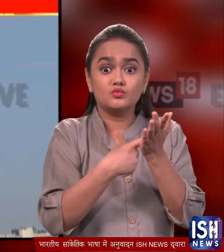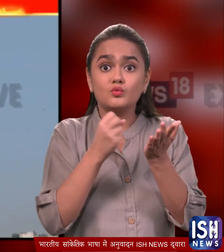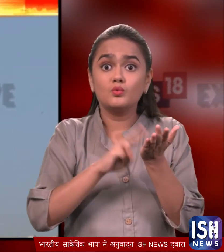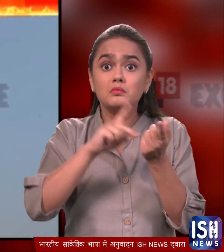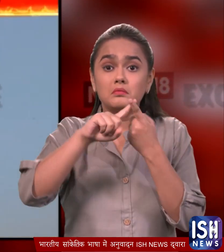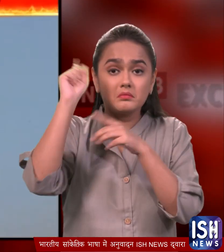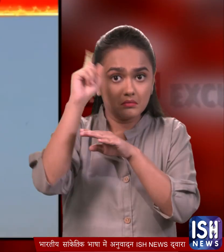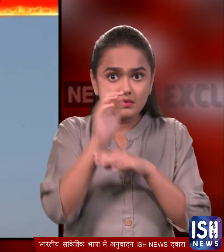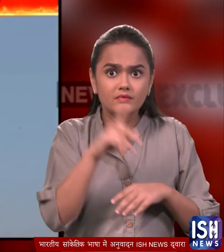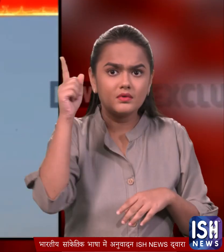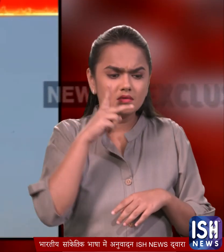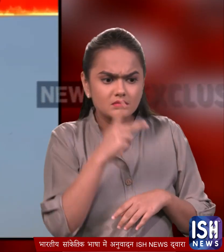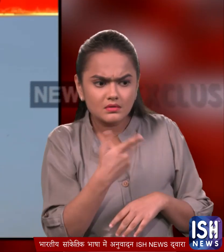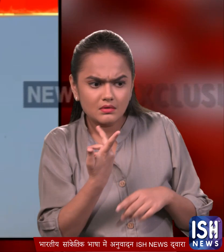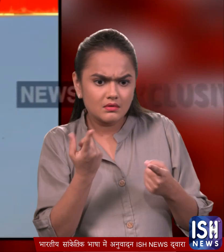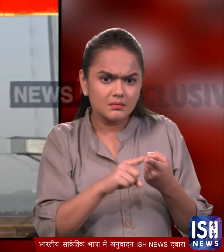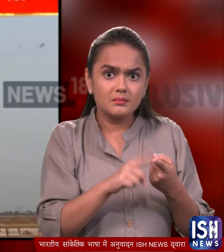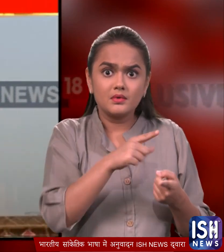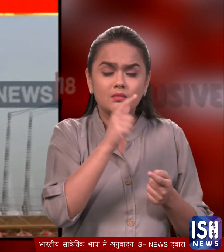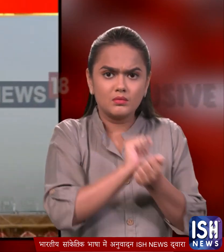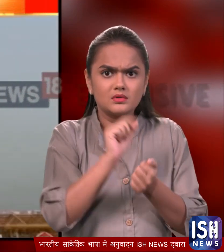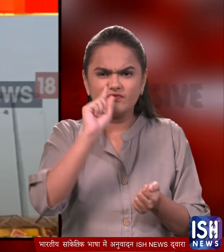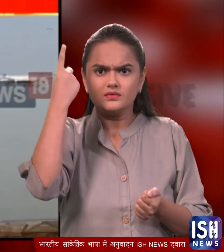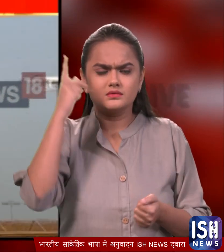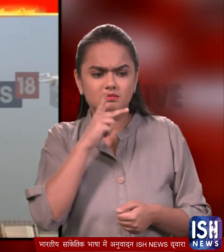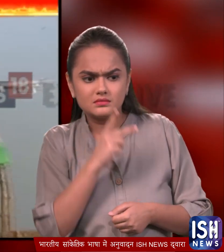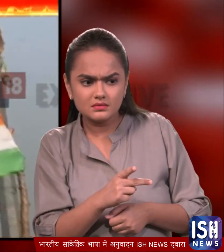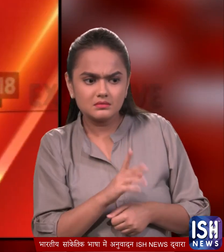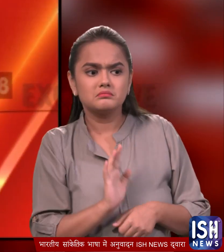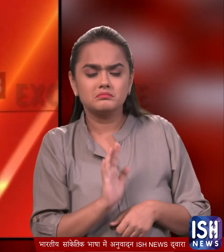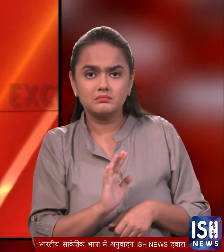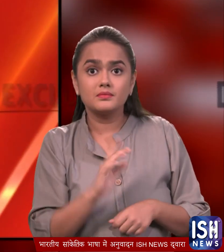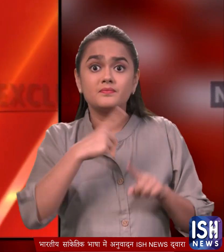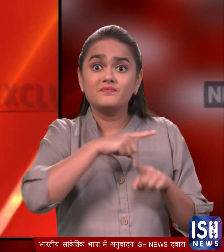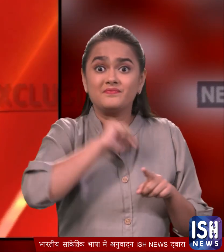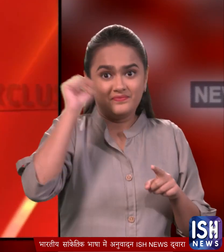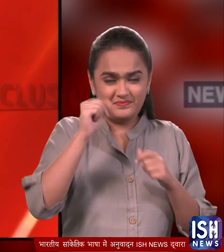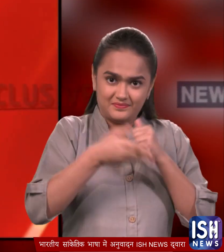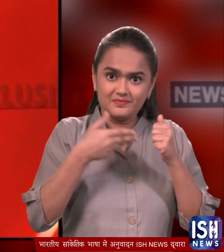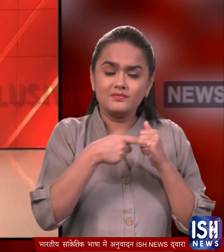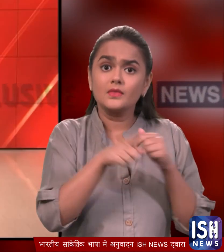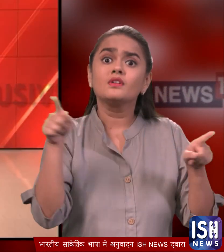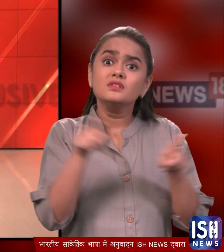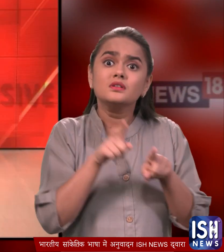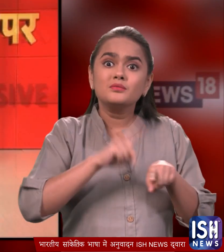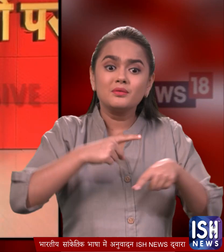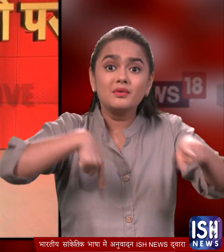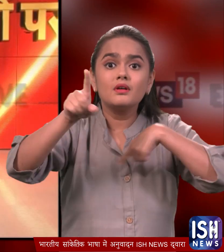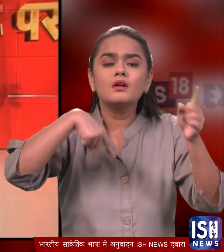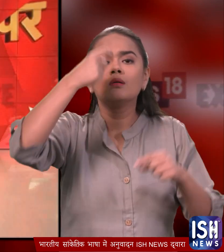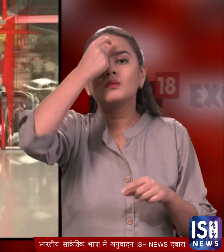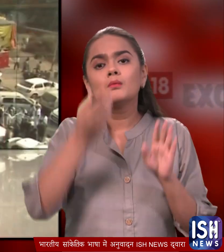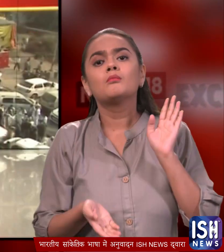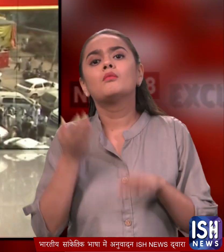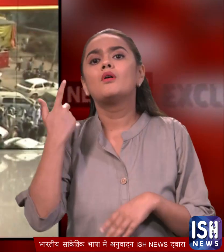पर मंडराते ड्रोन के जरिए किसान आंदोलनकारियों पर पुलिस की पैनी नजर बनी रही। लेकिन किसान आंदोलन और इसकी वजह से बढ़ाई गई सख्ती से आने जाने